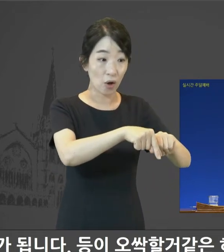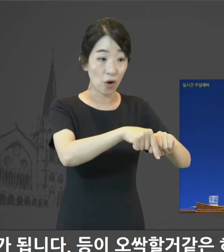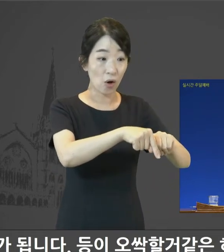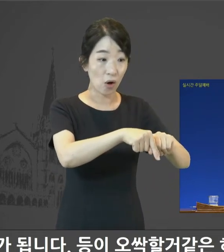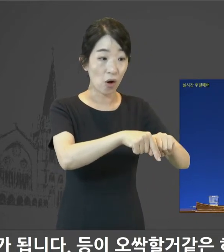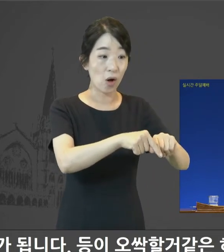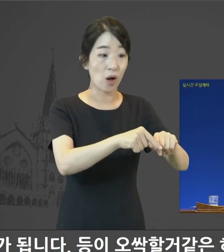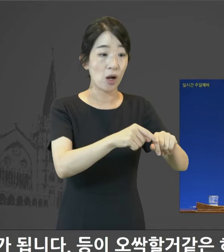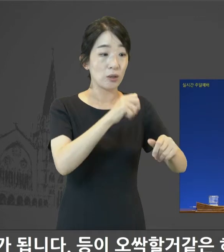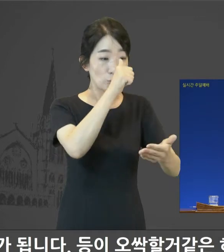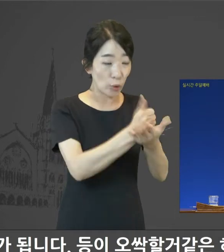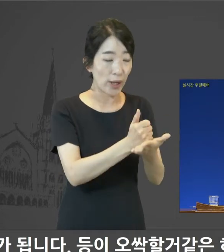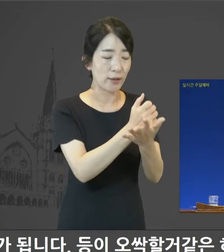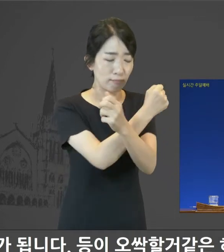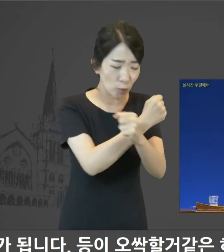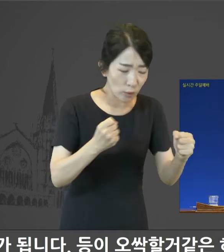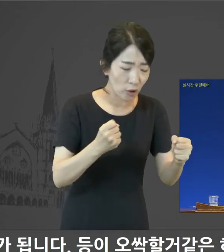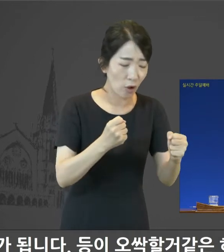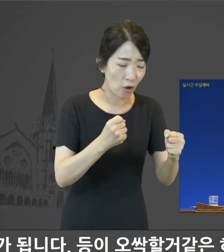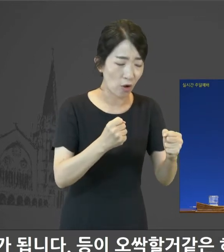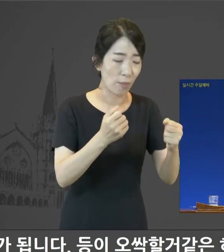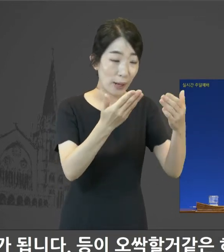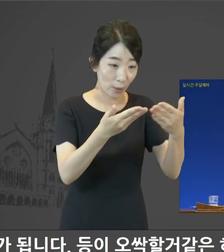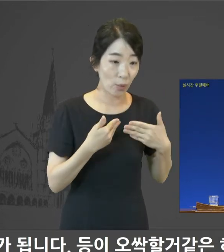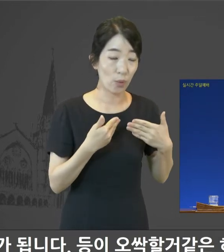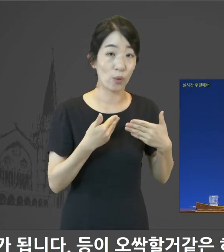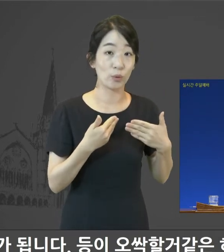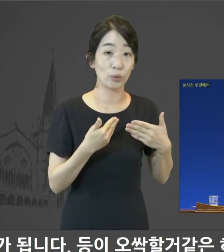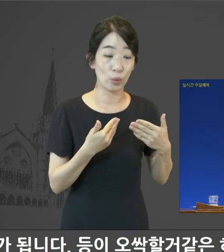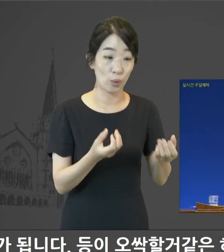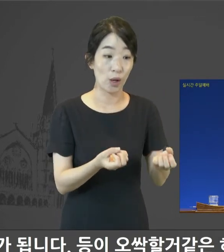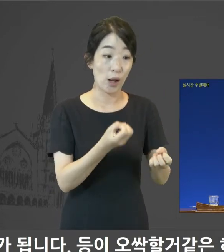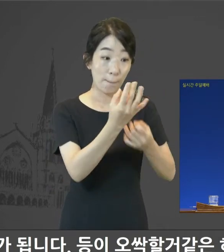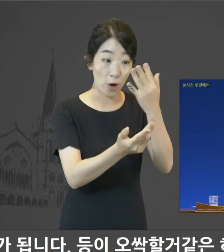관계에서 다시 하나님과 소통되는 번제를 드릴 수 있고